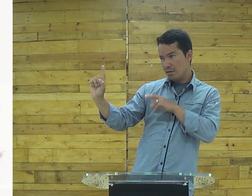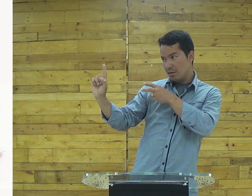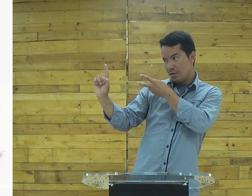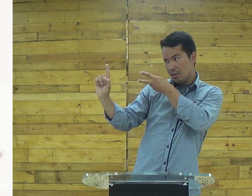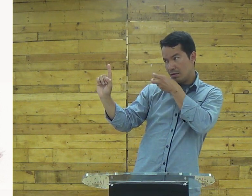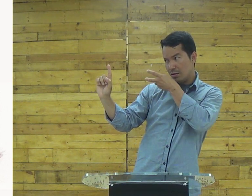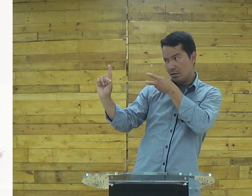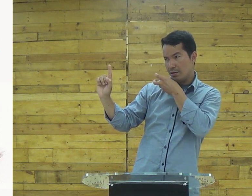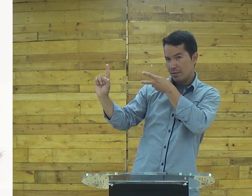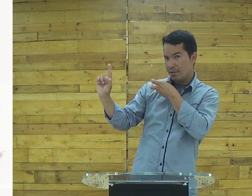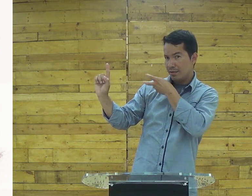Jesus,